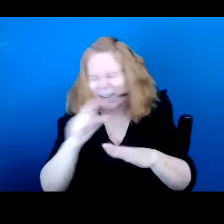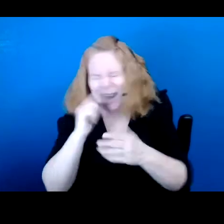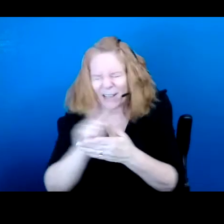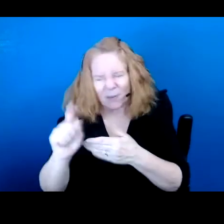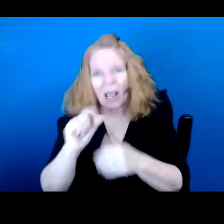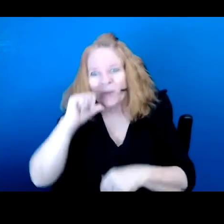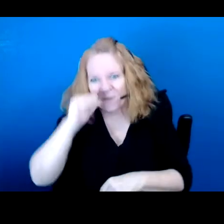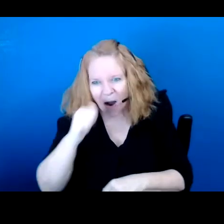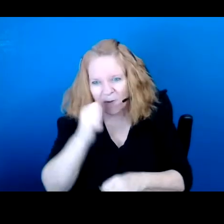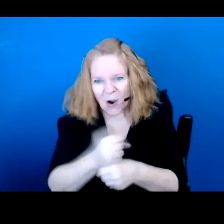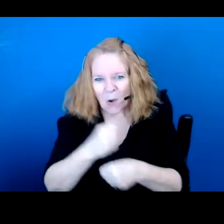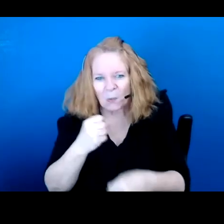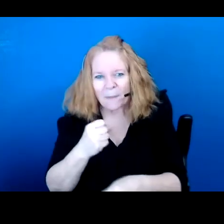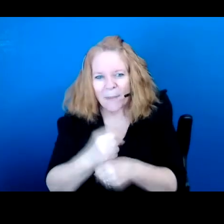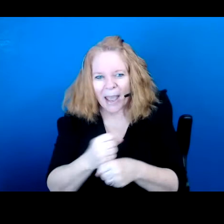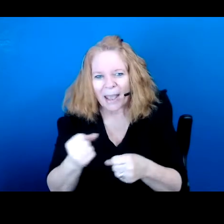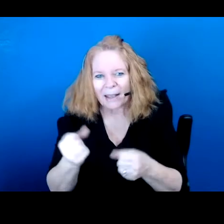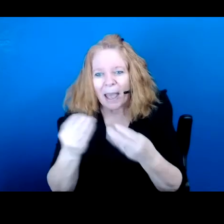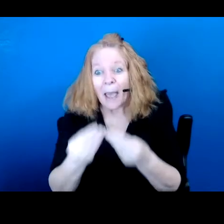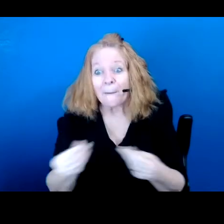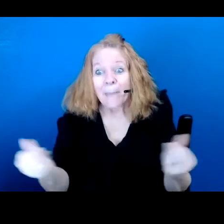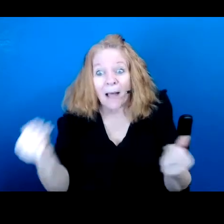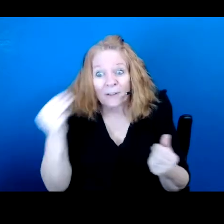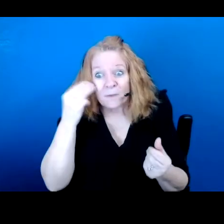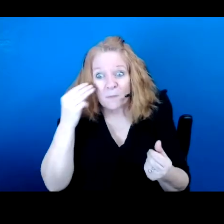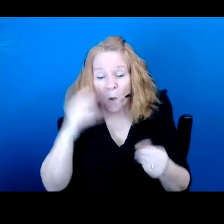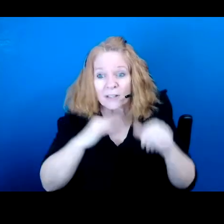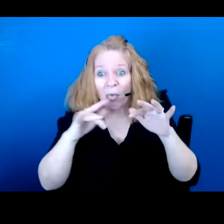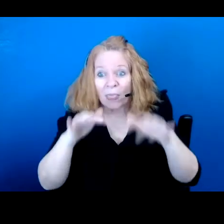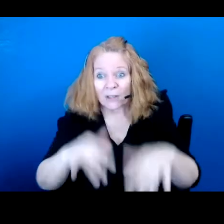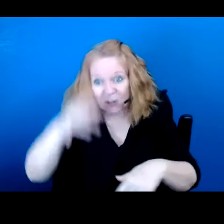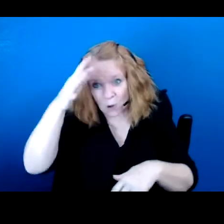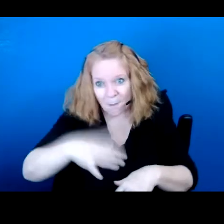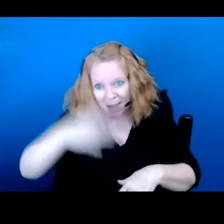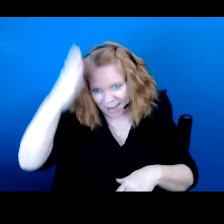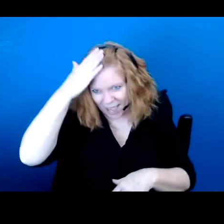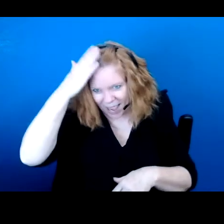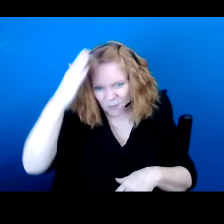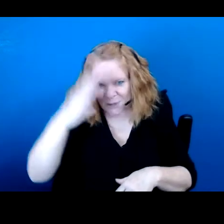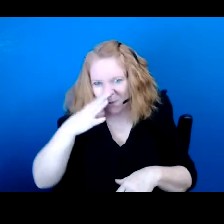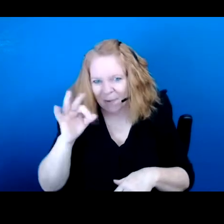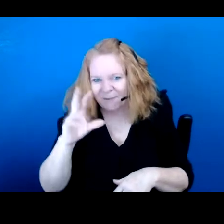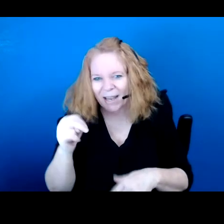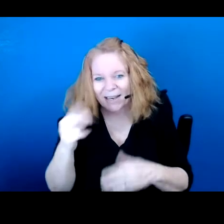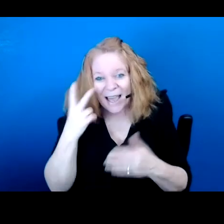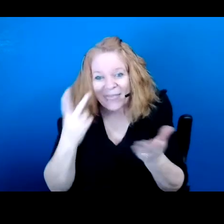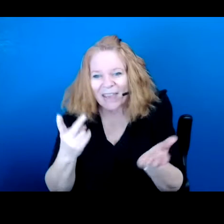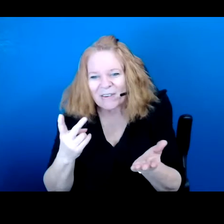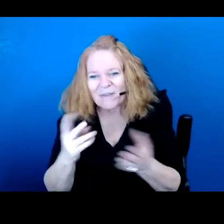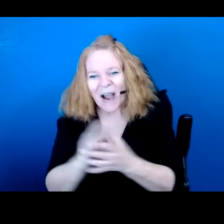y para nuestra siguiente manualidad vamos a hacer la cachucha